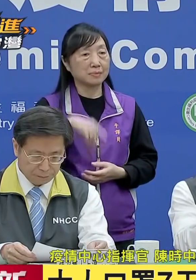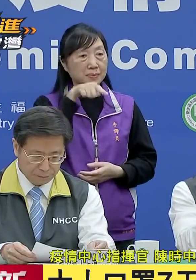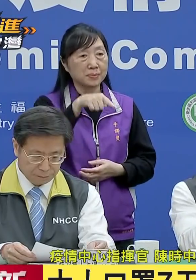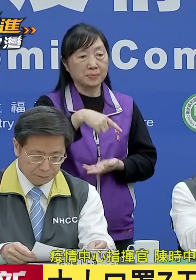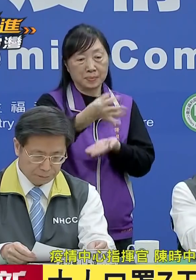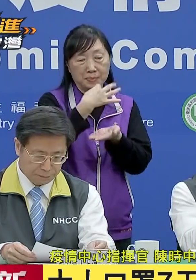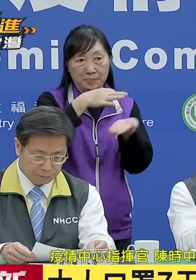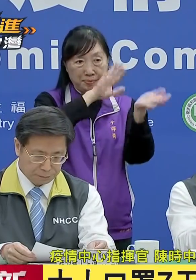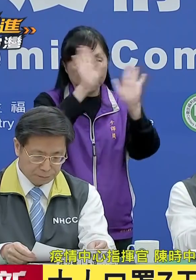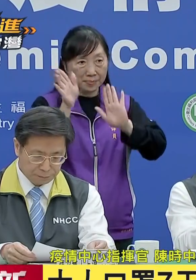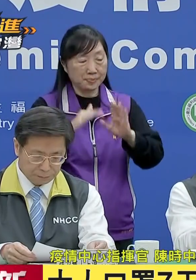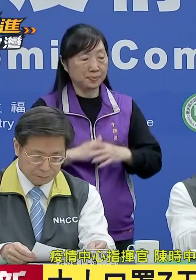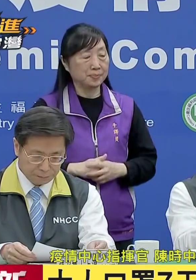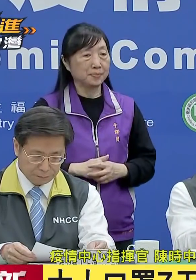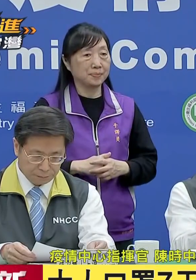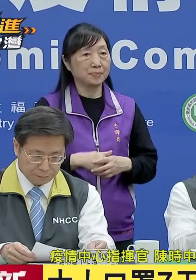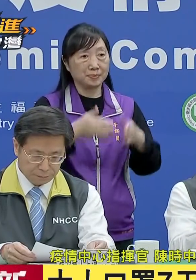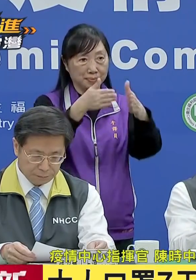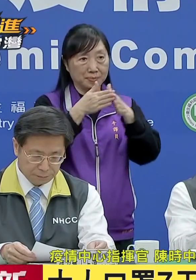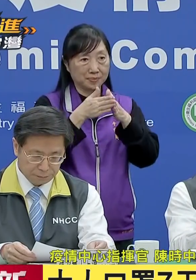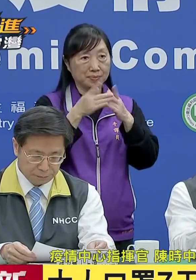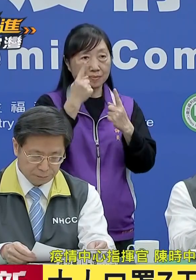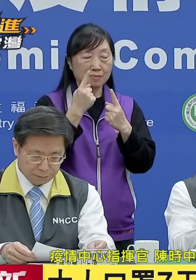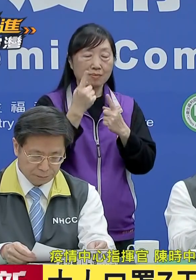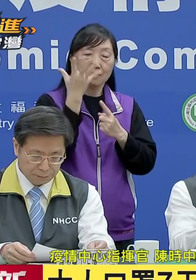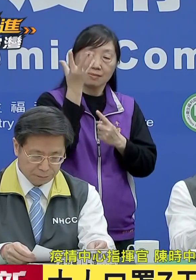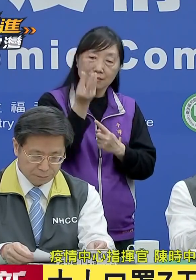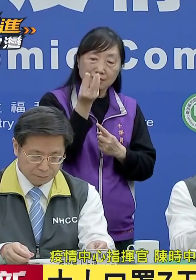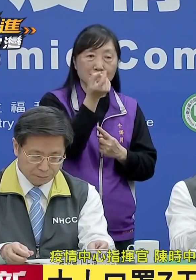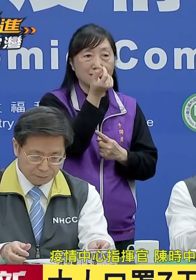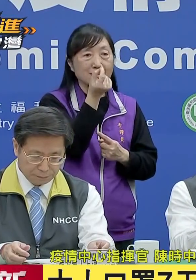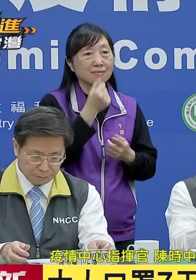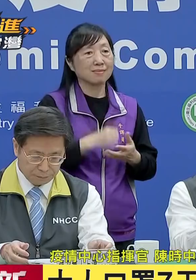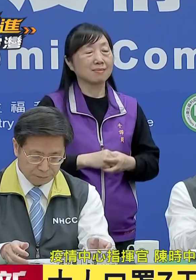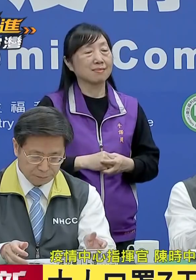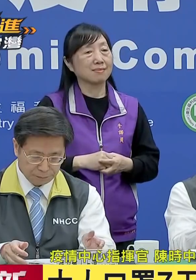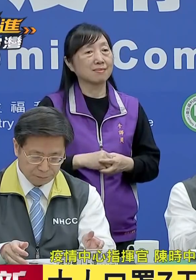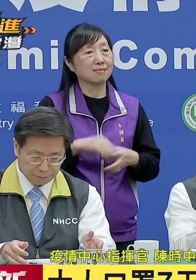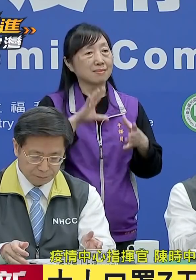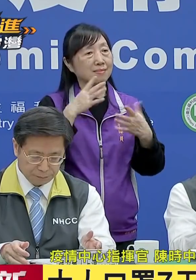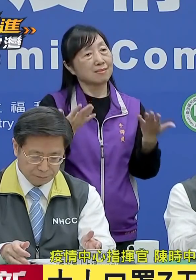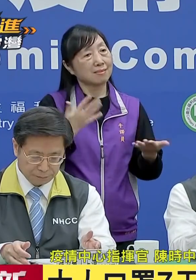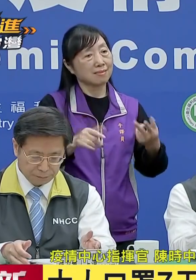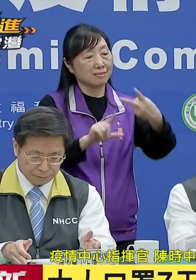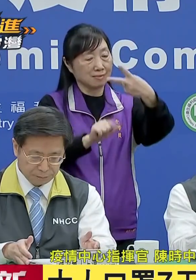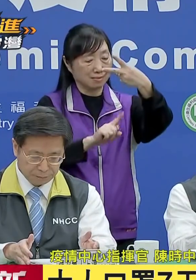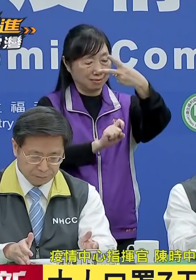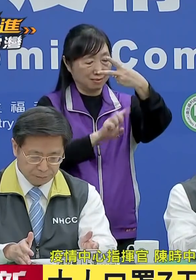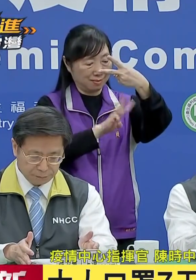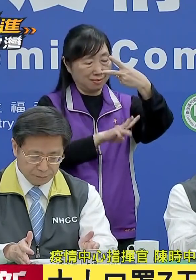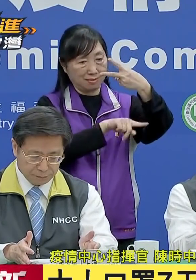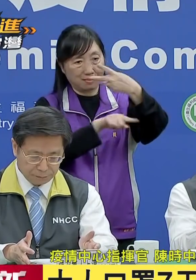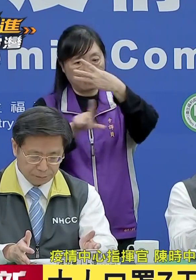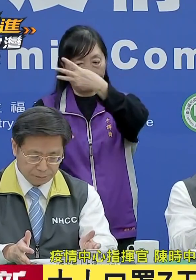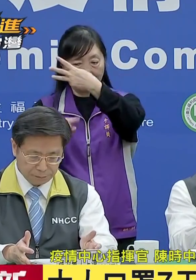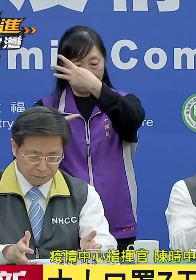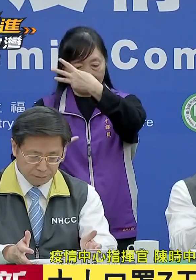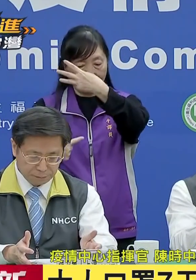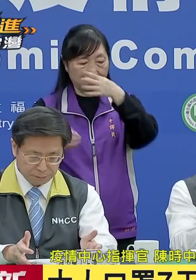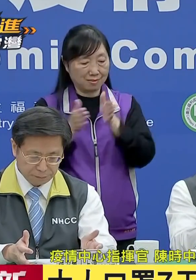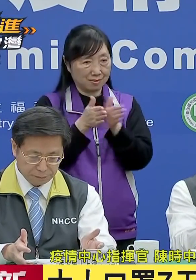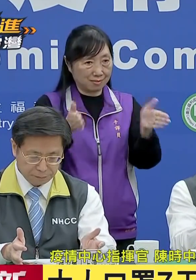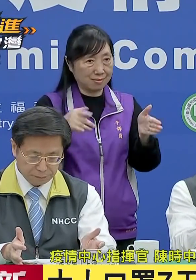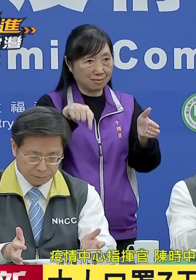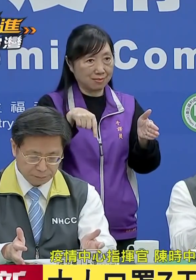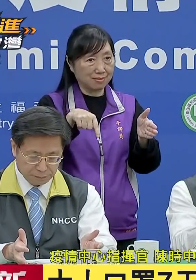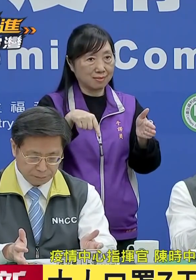的贩卖的情况，好，需求的比较低一点，好，所以大概从二月十三号到3月1号，大